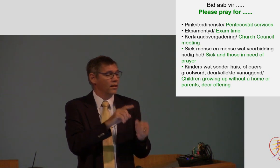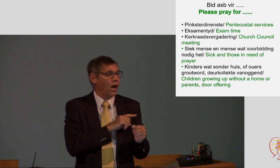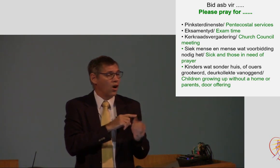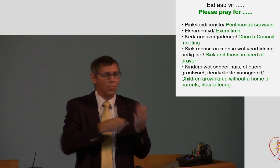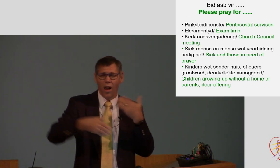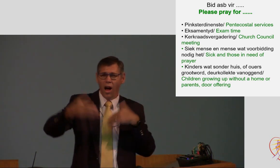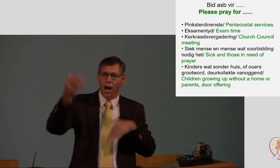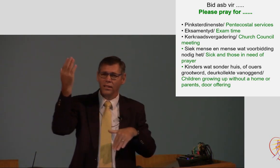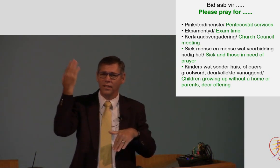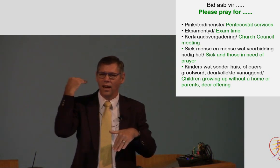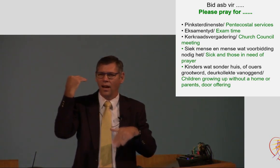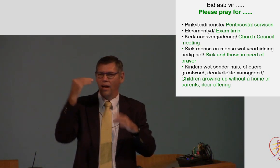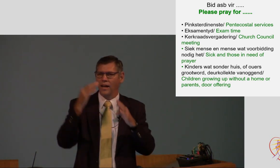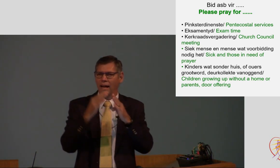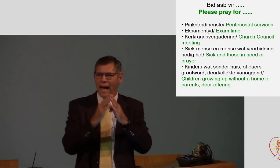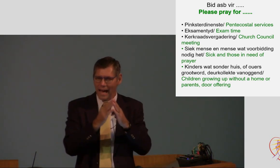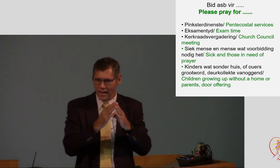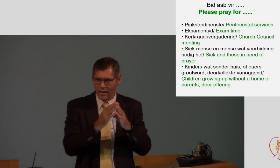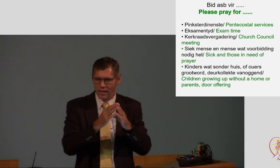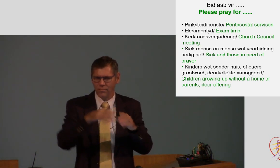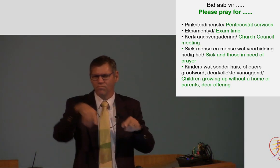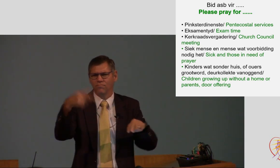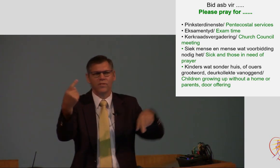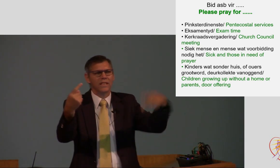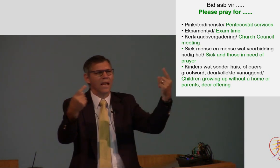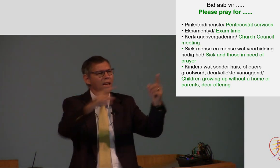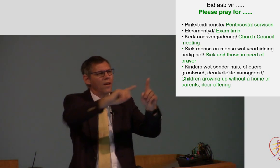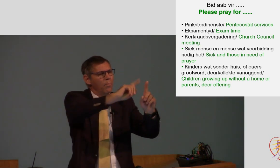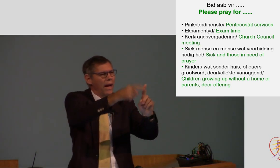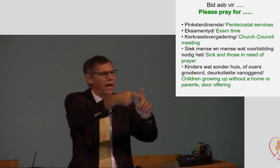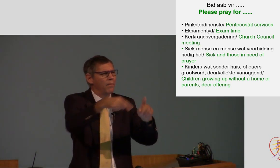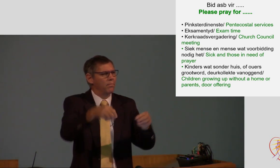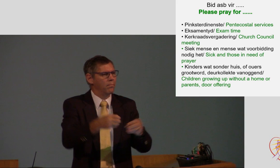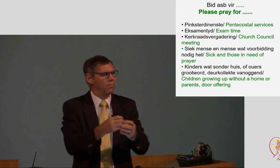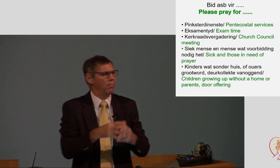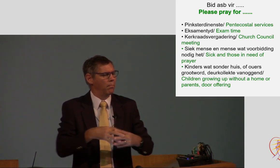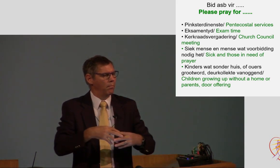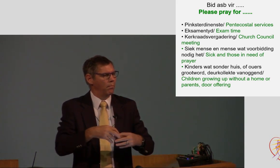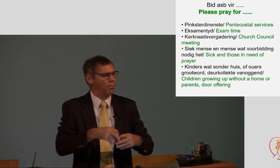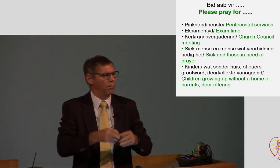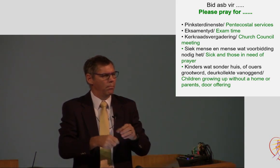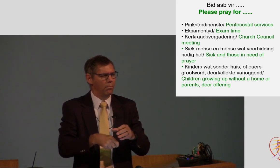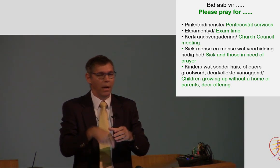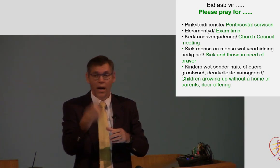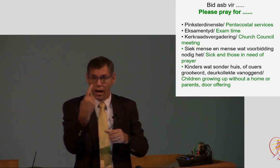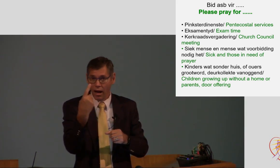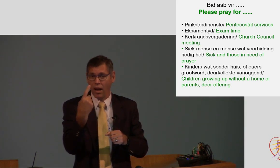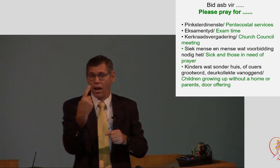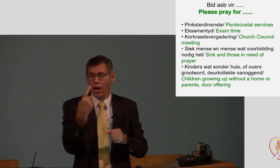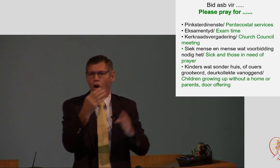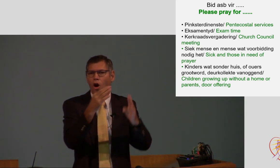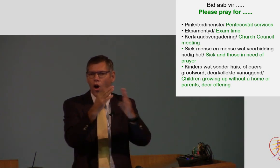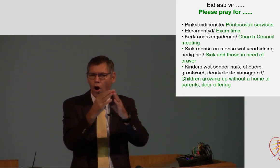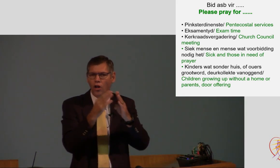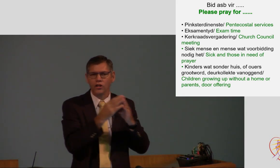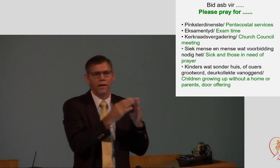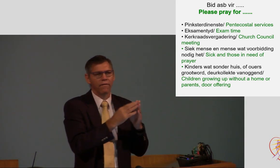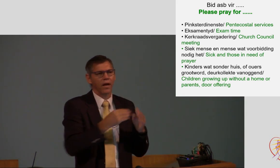Daarom lank terug kerk, verskillende plekke begin, huise vir